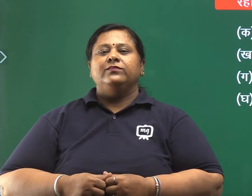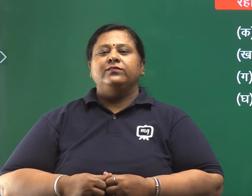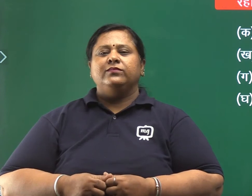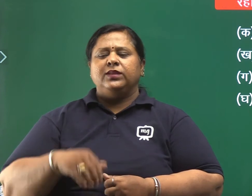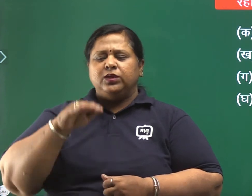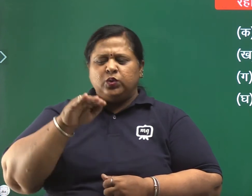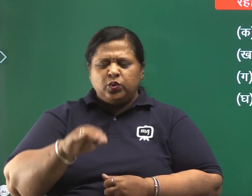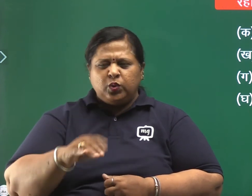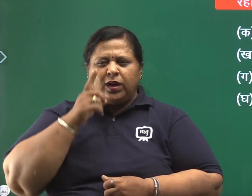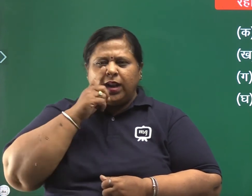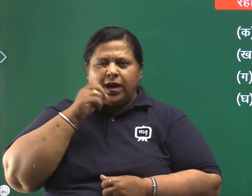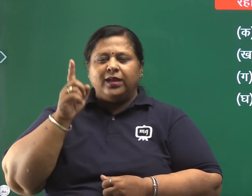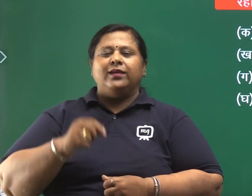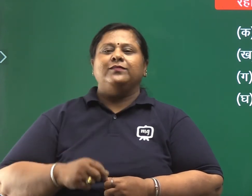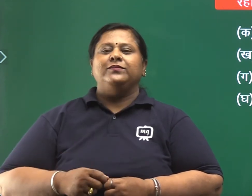छोटी लड़की